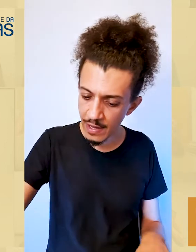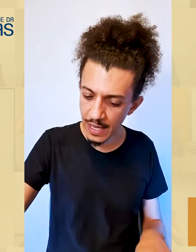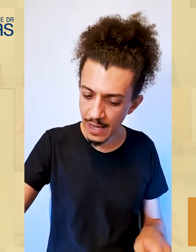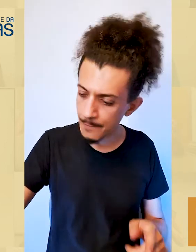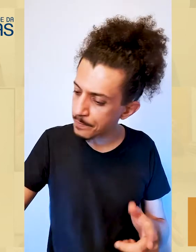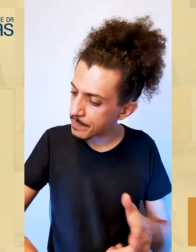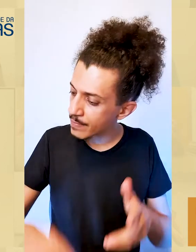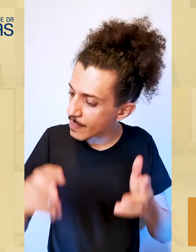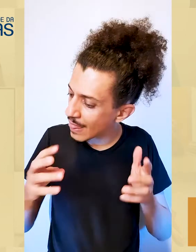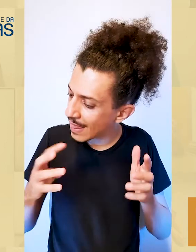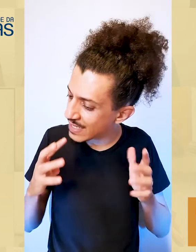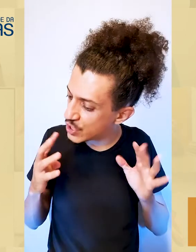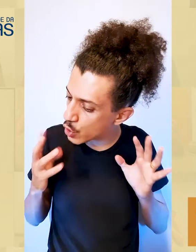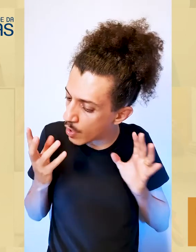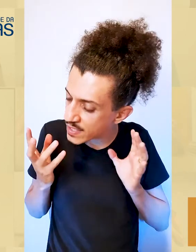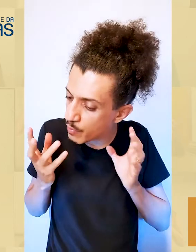gente